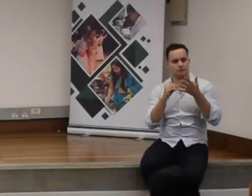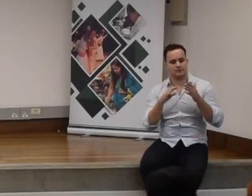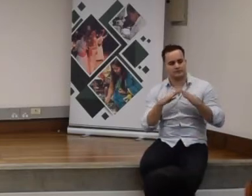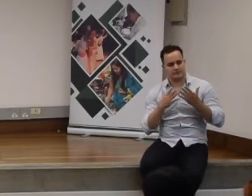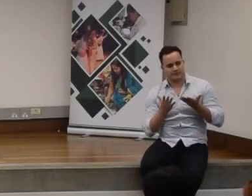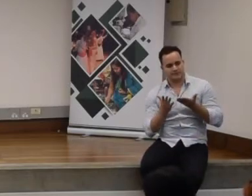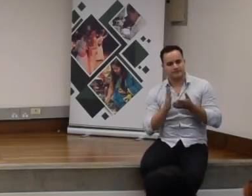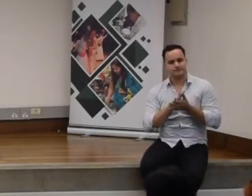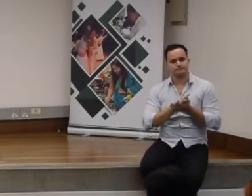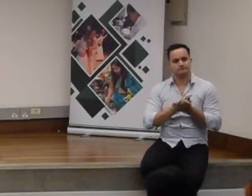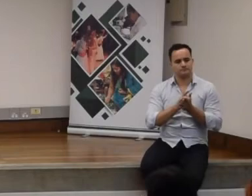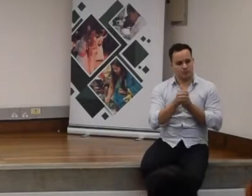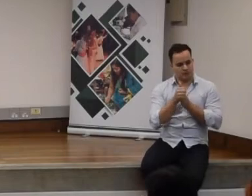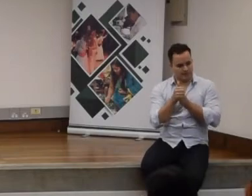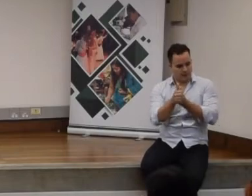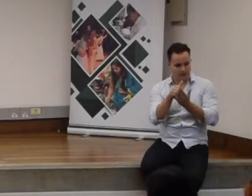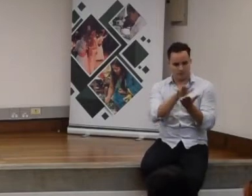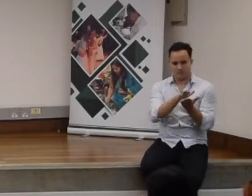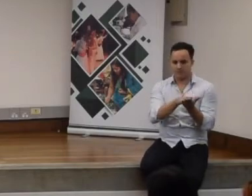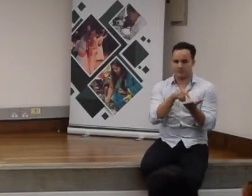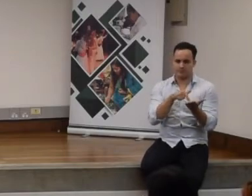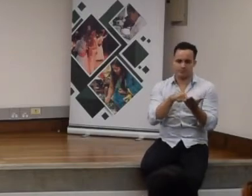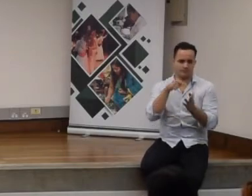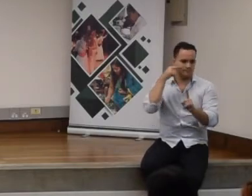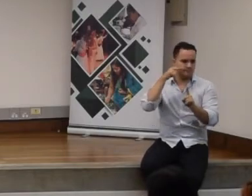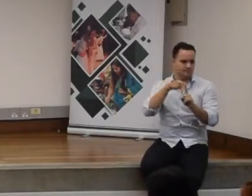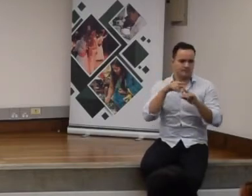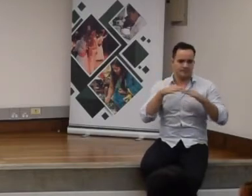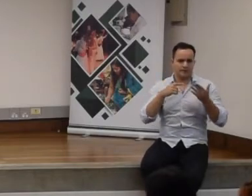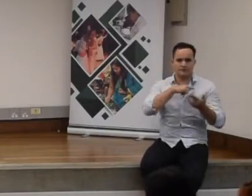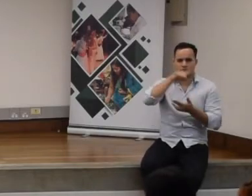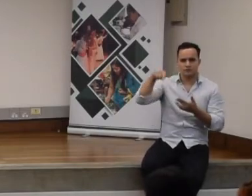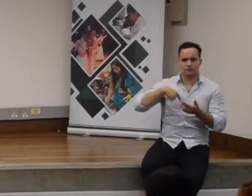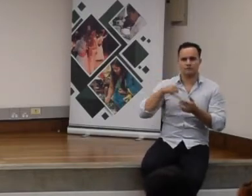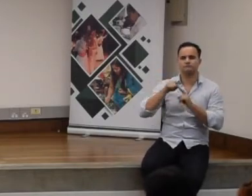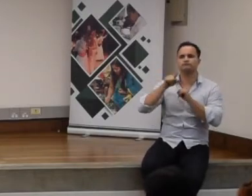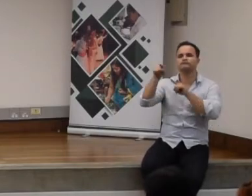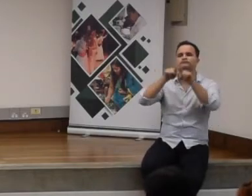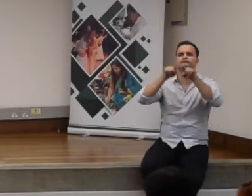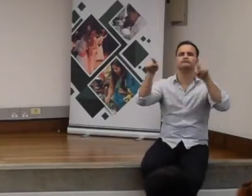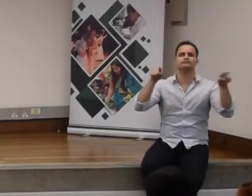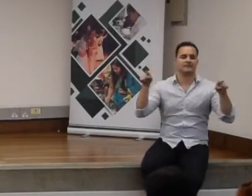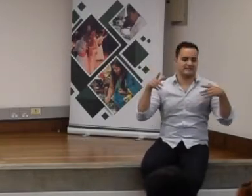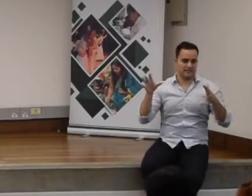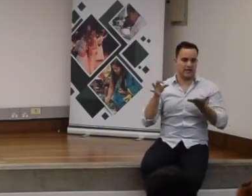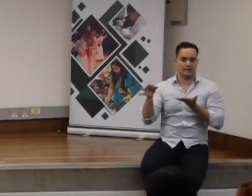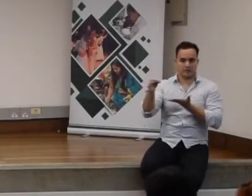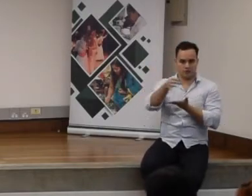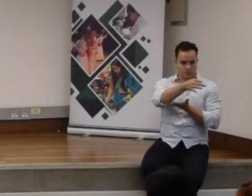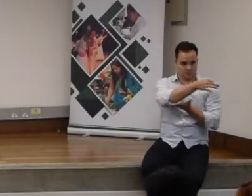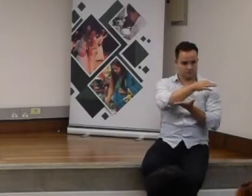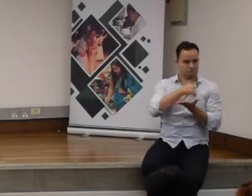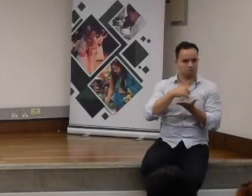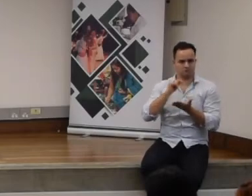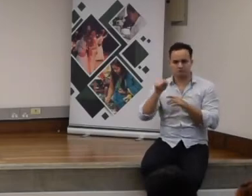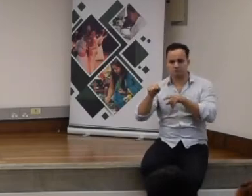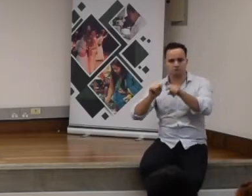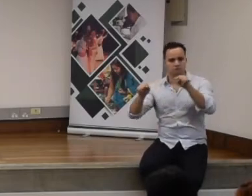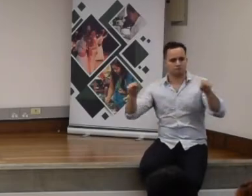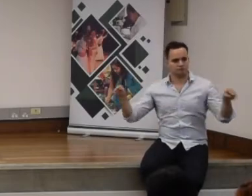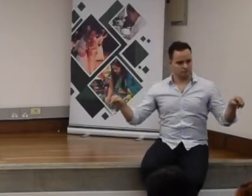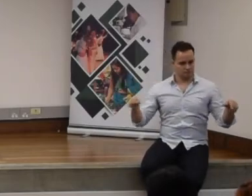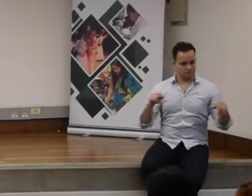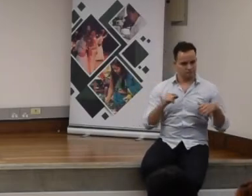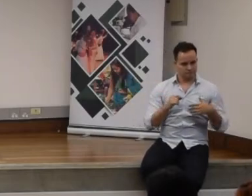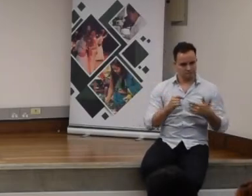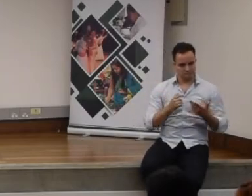documento orientador que nos permite conocer, para quienes hemos llegado a las regiones o quienes no han llegado a las regiones, conocer a grandes rasgos